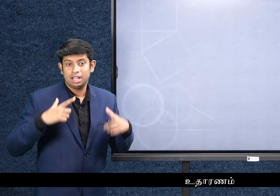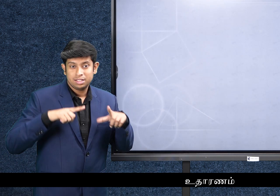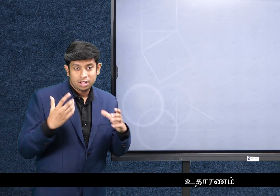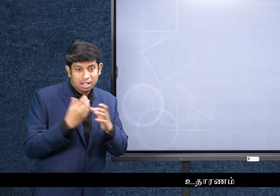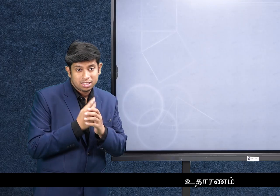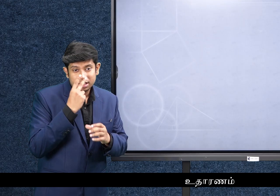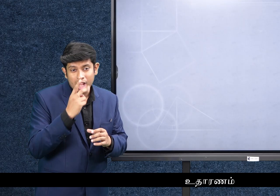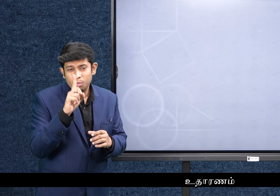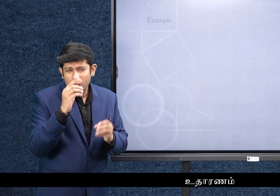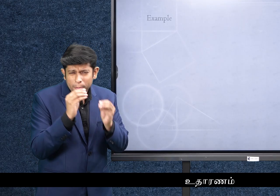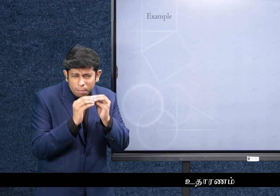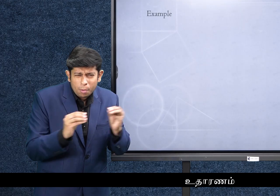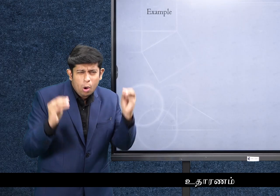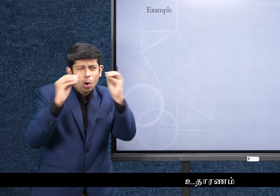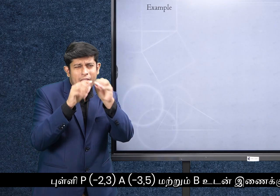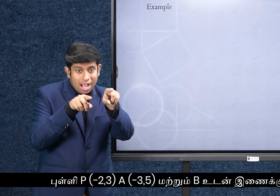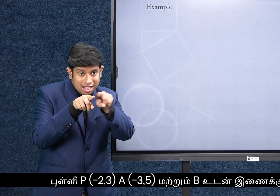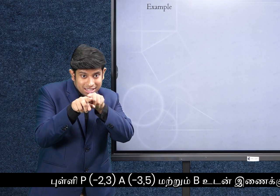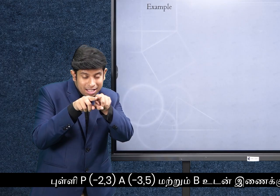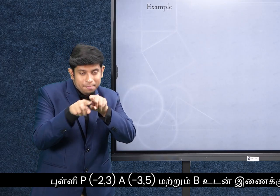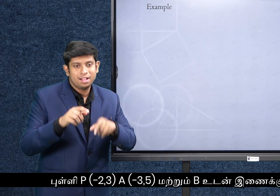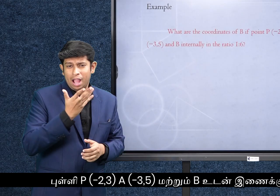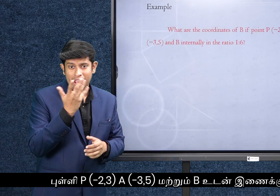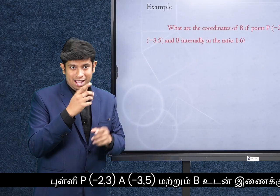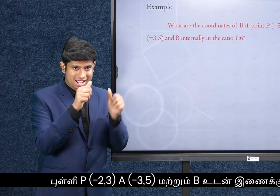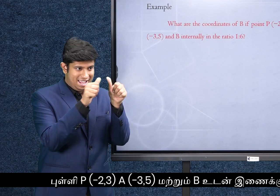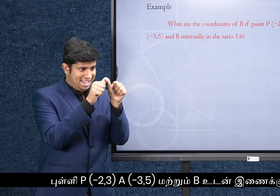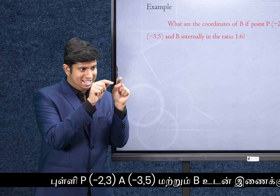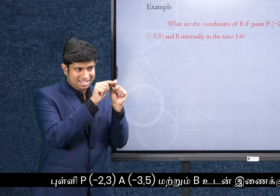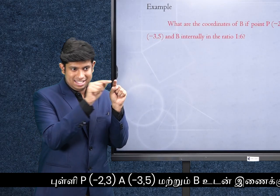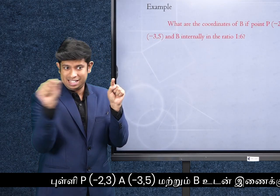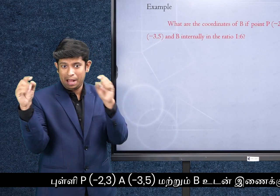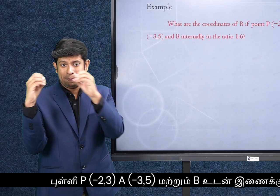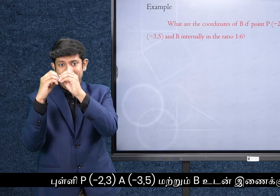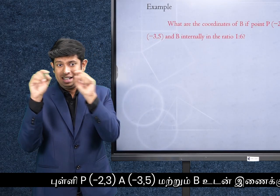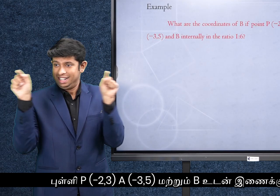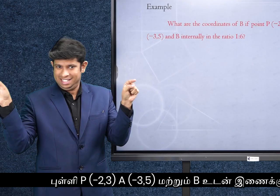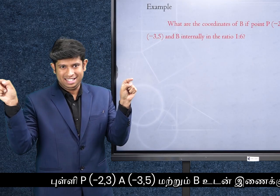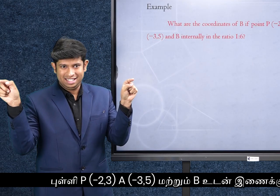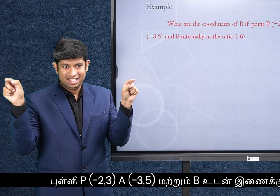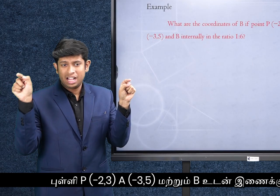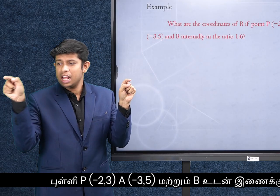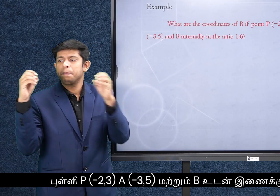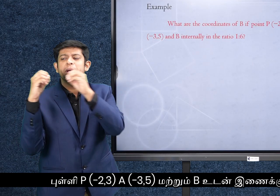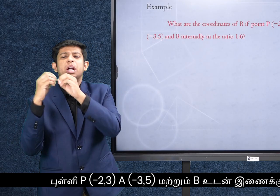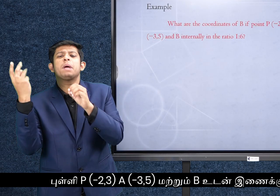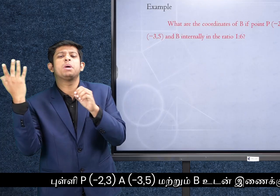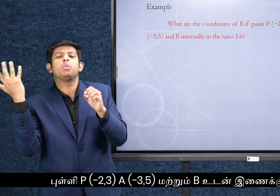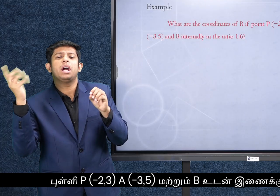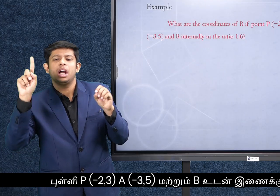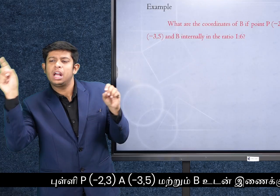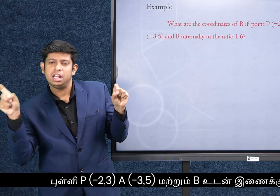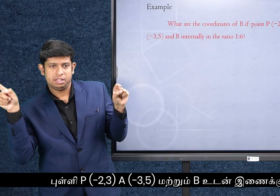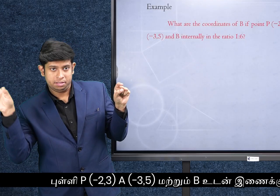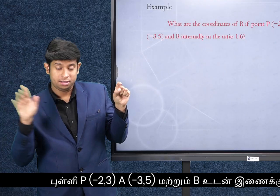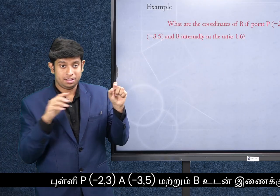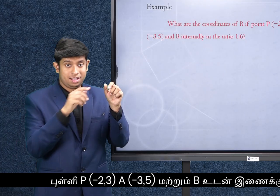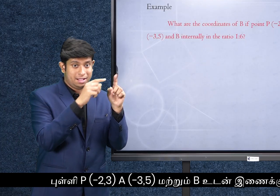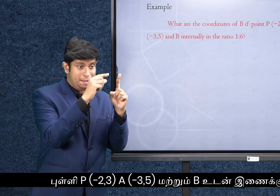உதாரணம்: புள்ளி P அடைப்புக்குறிக்குள் கழித்தல் 2 3 A அடைப்புக்குறிக்குள்